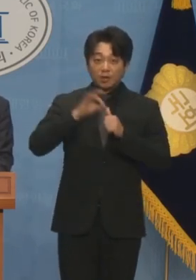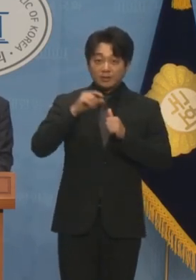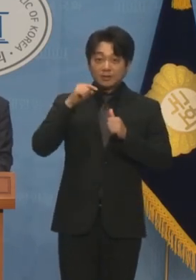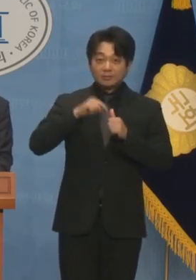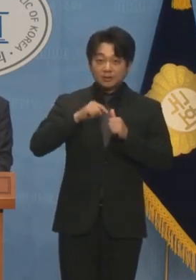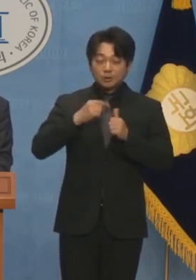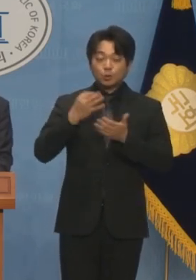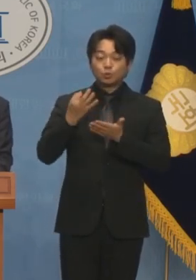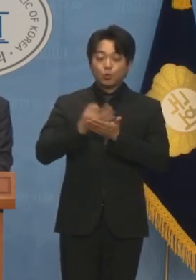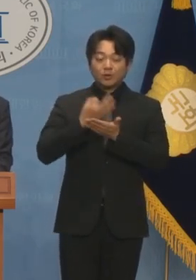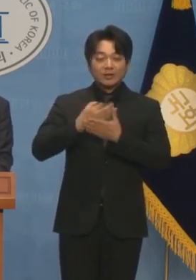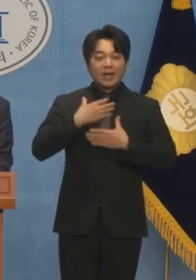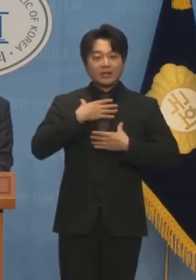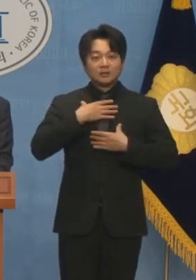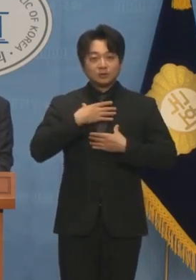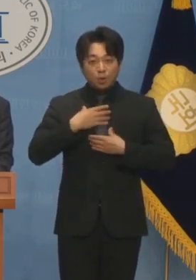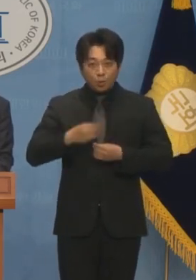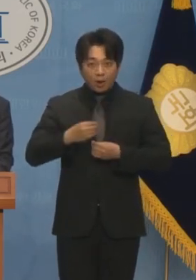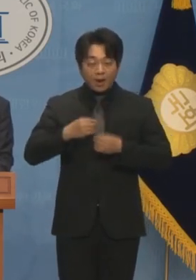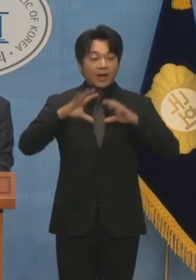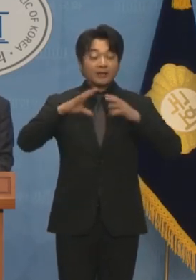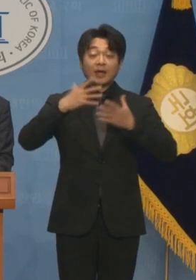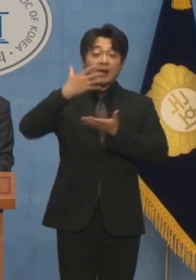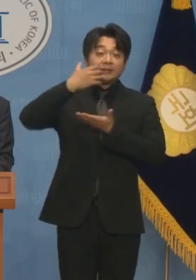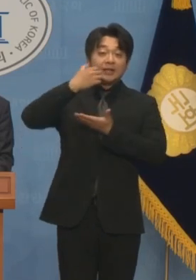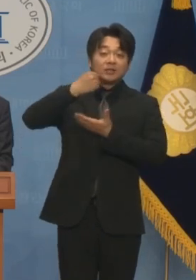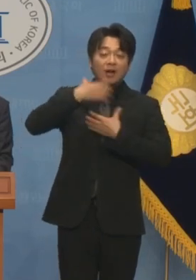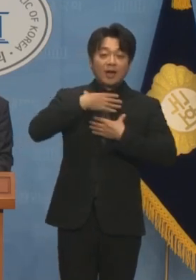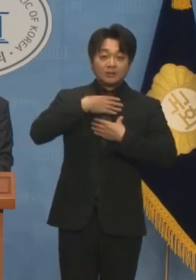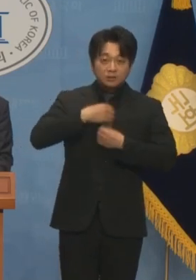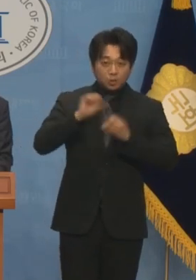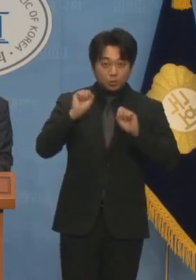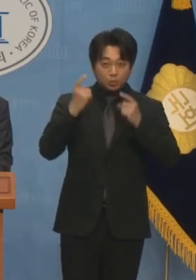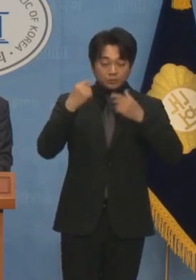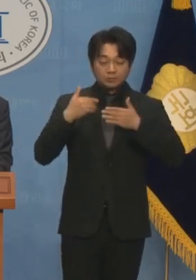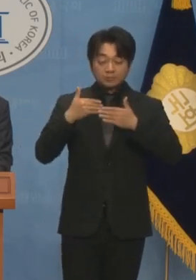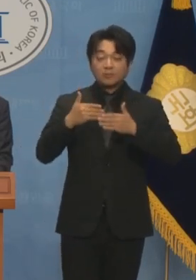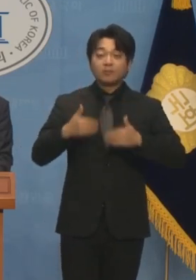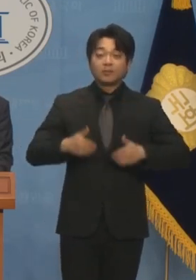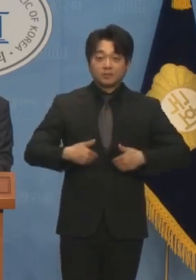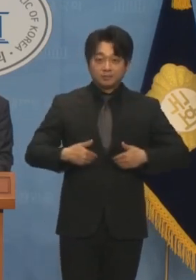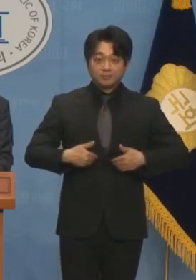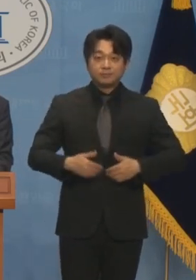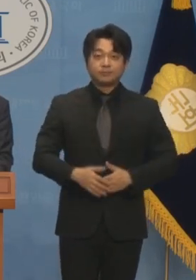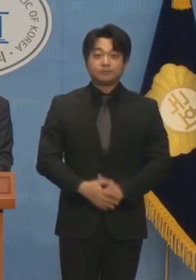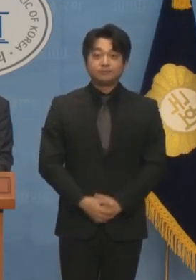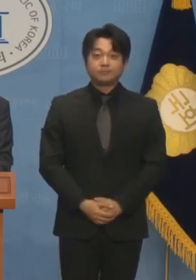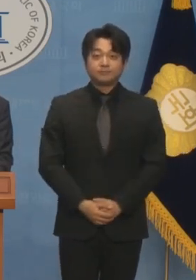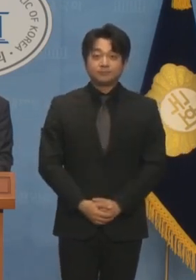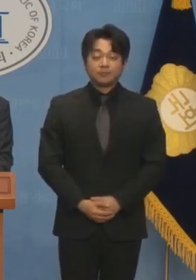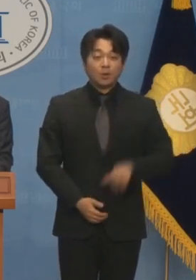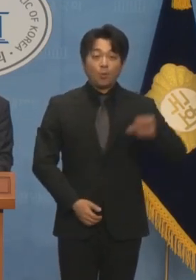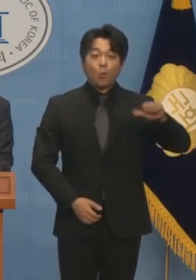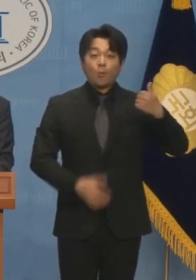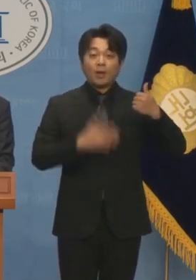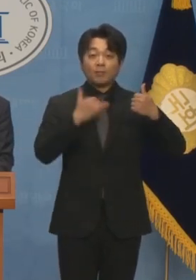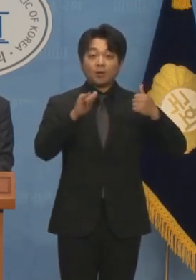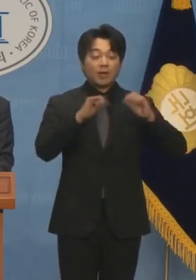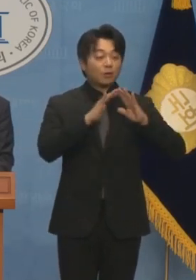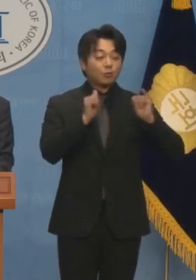강화와 재정 안정화의 필요성을 동시에 갖고 있습니다. 500인의 국민